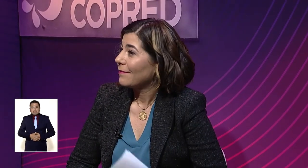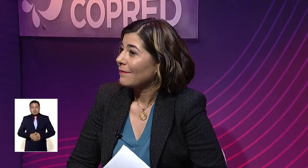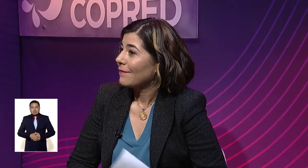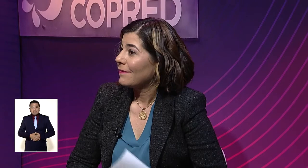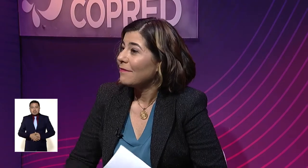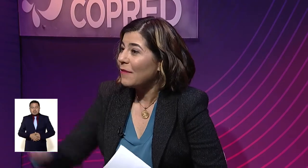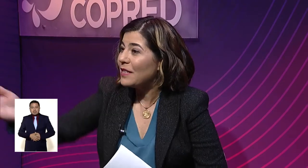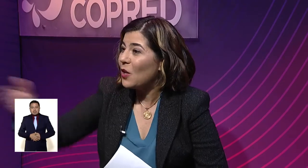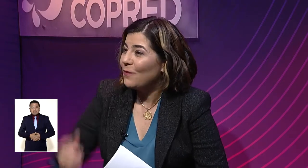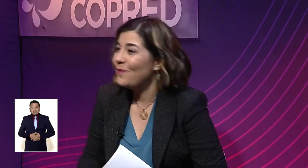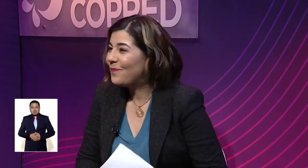Marisol.